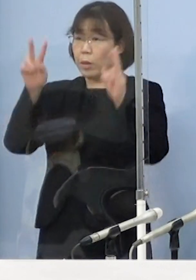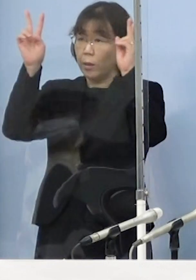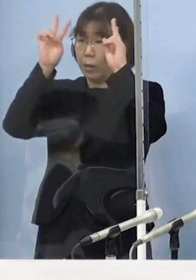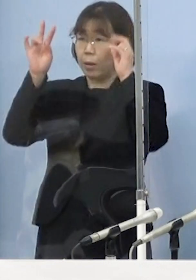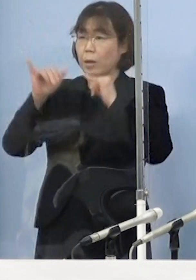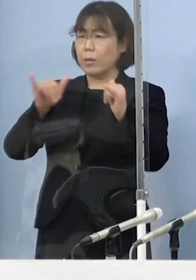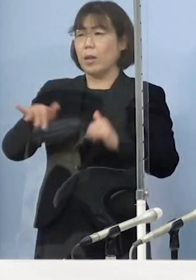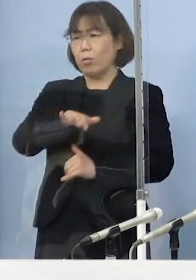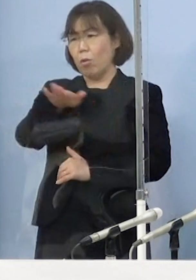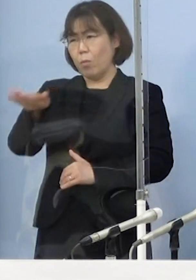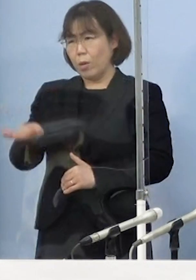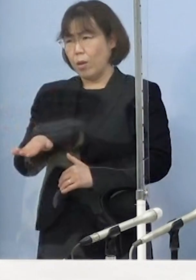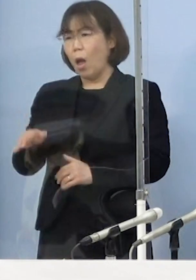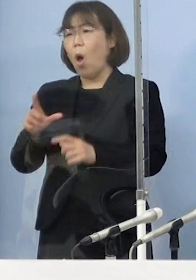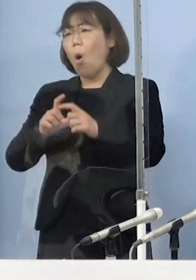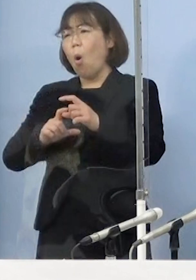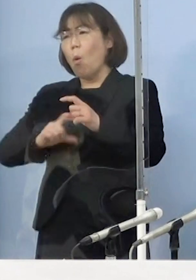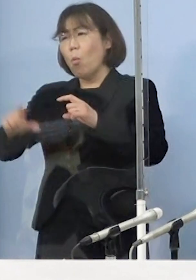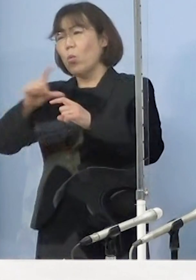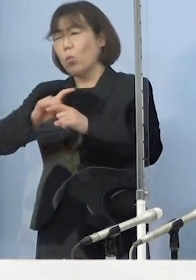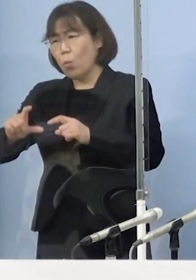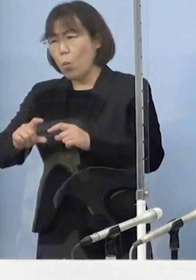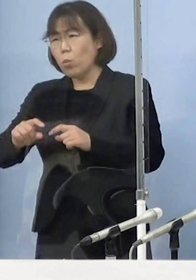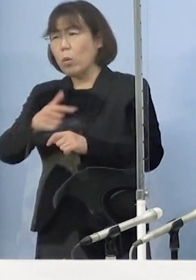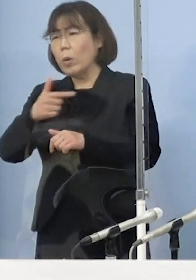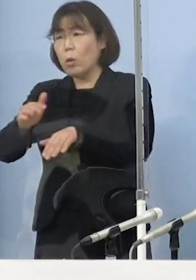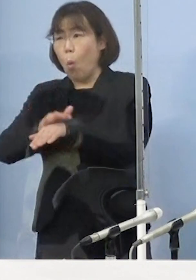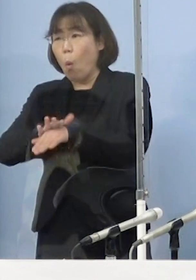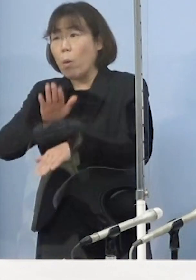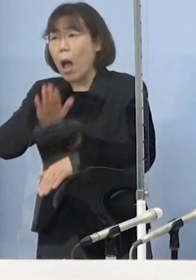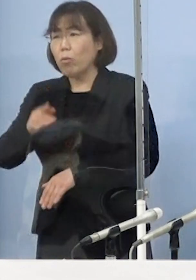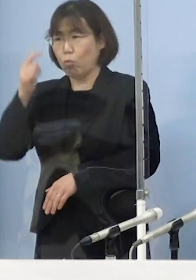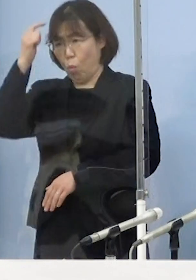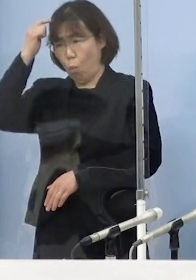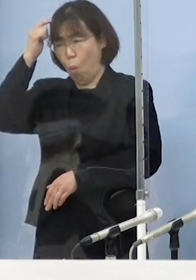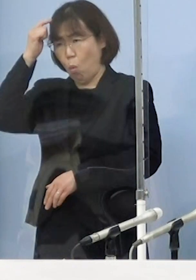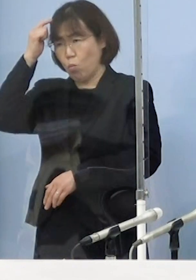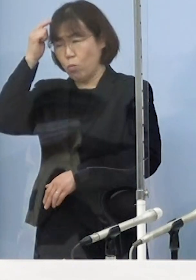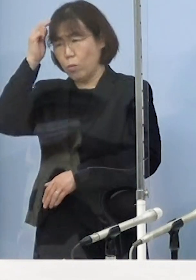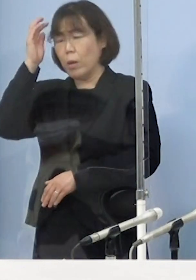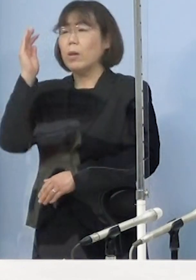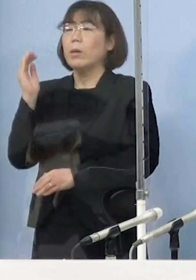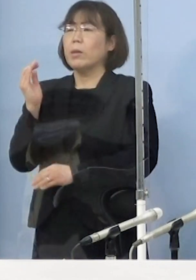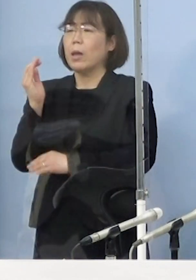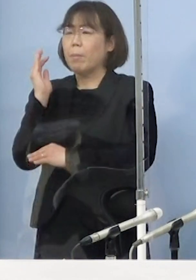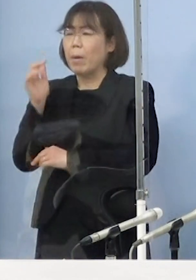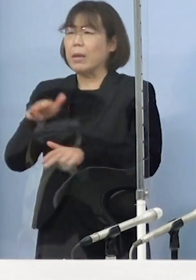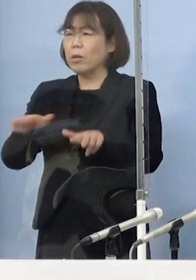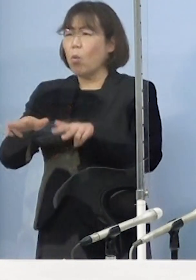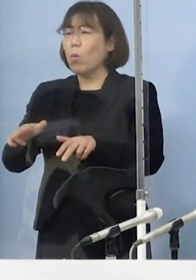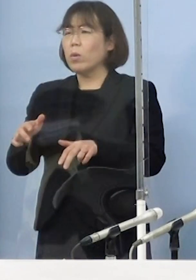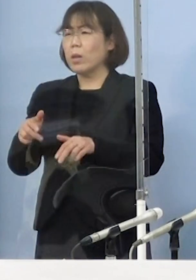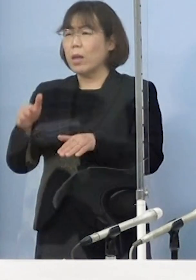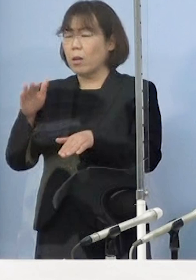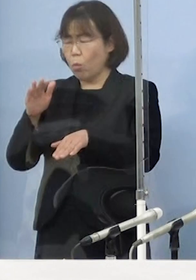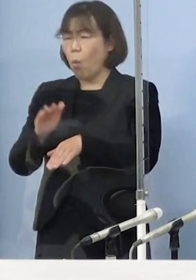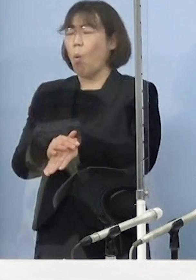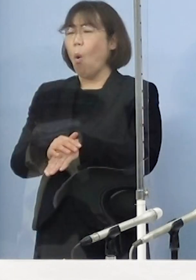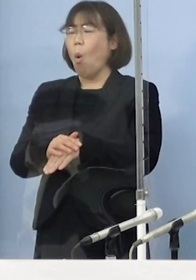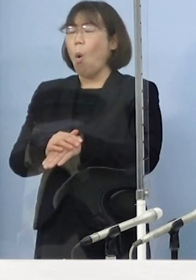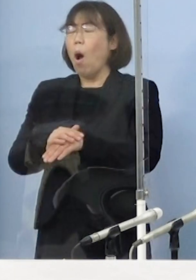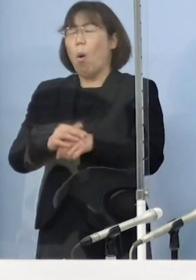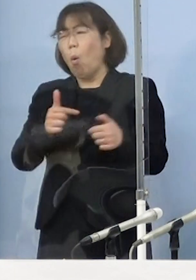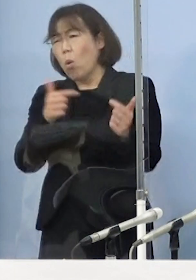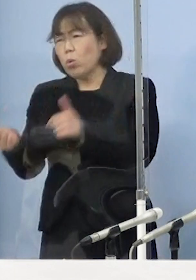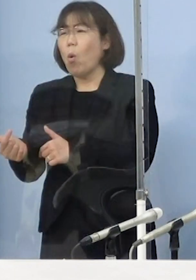方からするともっと先手打てるんじゃないか、ね、行政は遅いんじゃないか、まあ、それはもうおっしゃると全部が